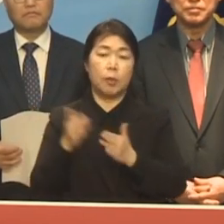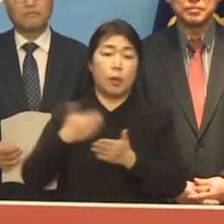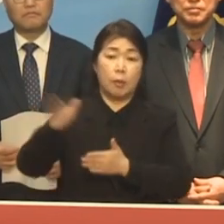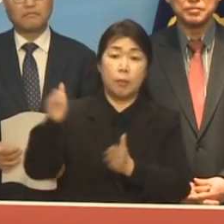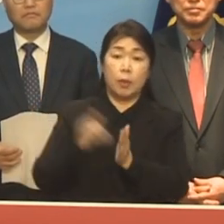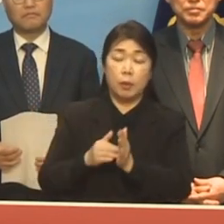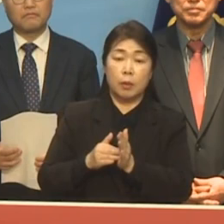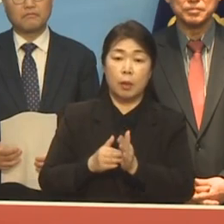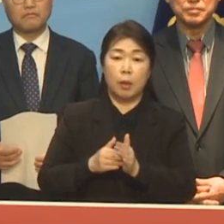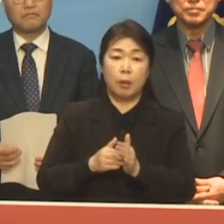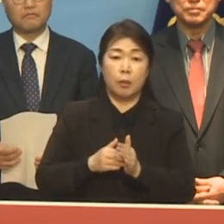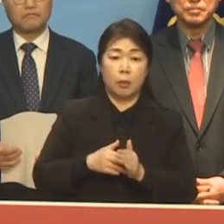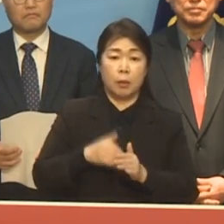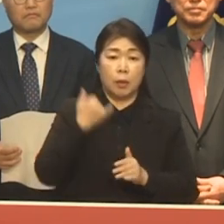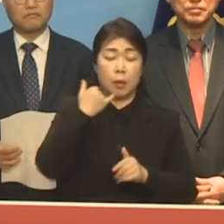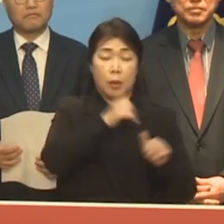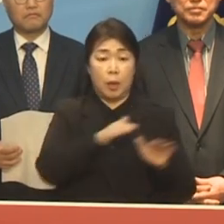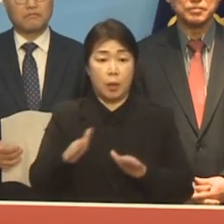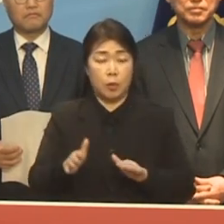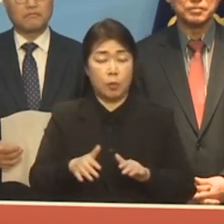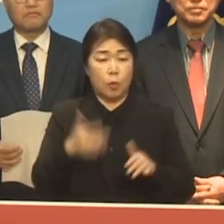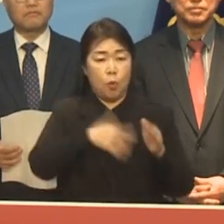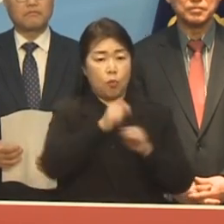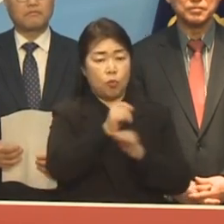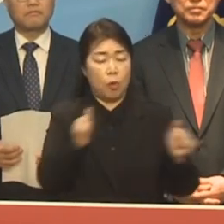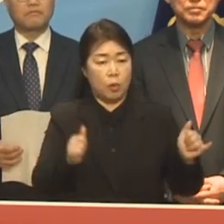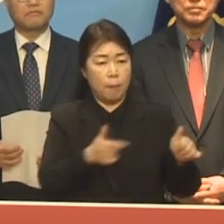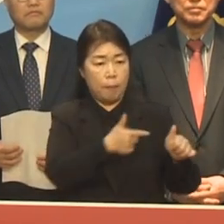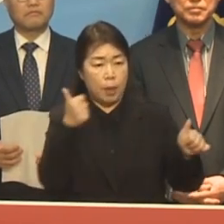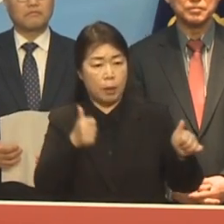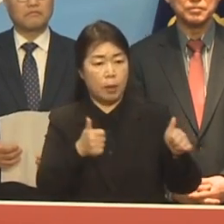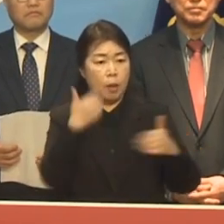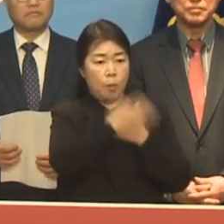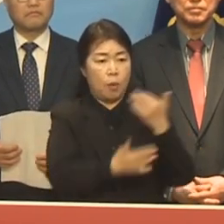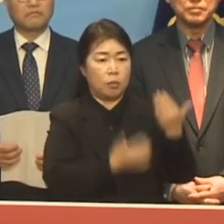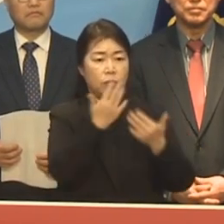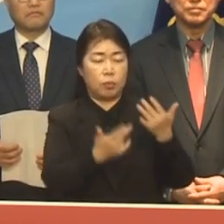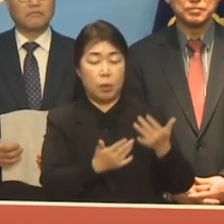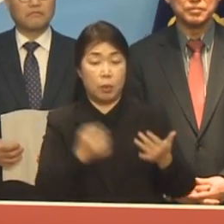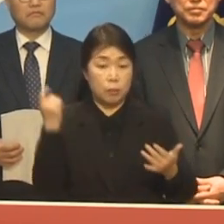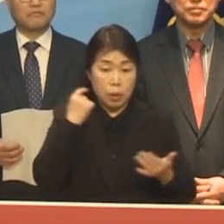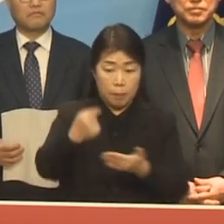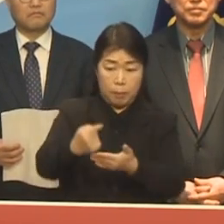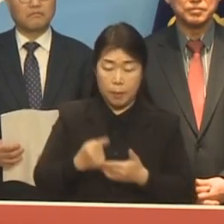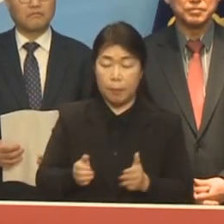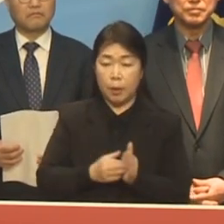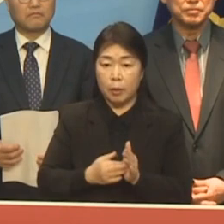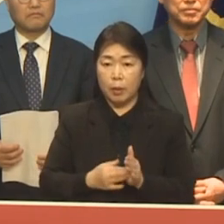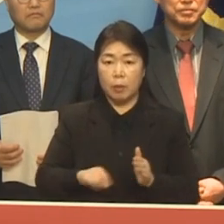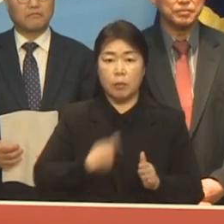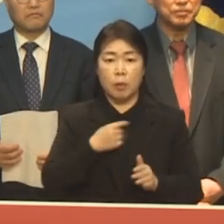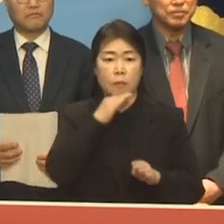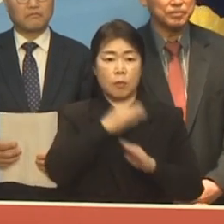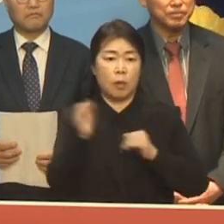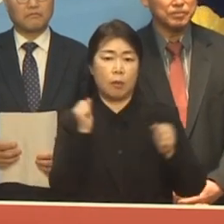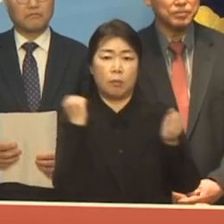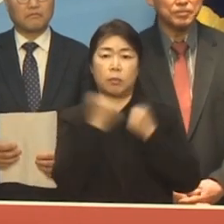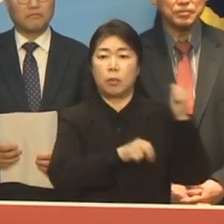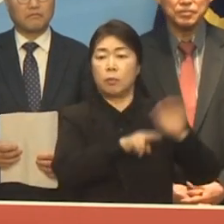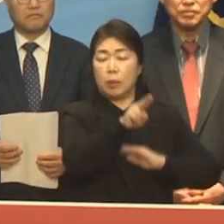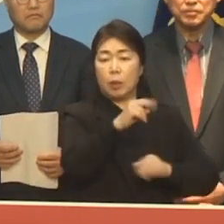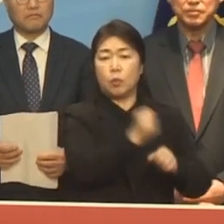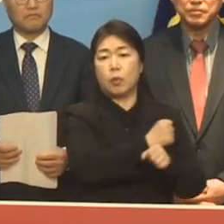해수부 공무원이 피살되어 시신이 소각되었다는 보고를 받은 문재인 청와대는 해수부 공무원이 스스로 월북한 것으로